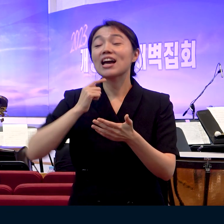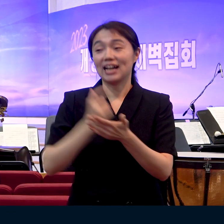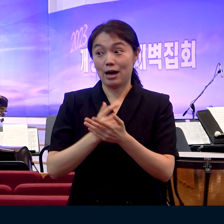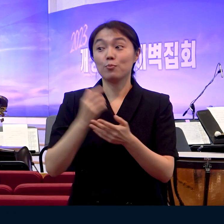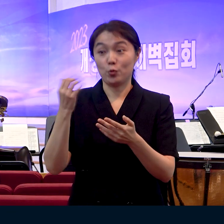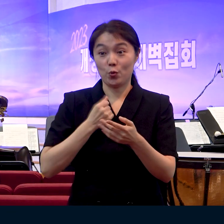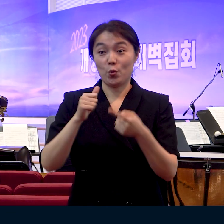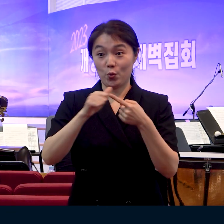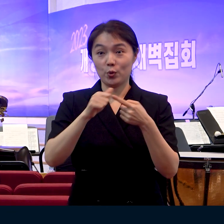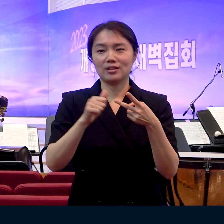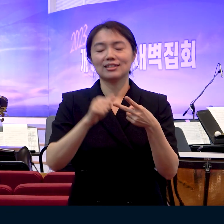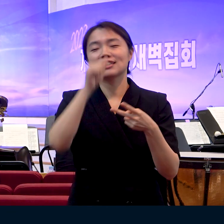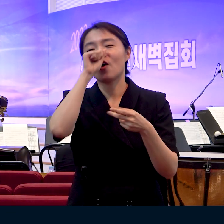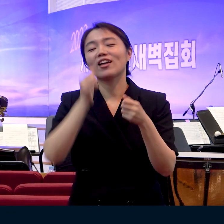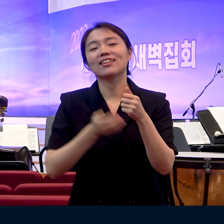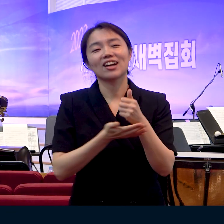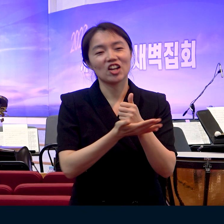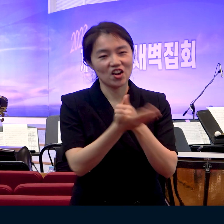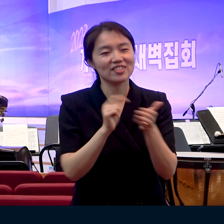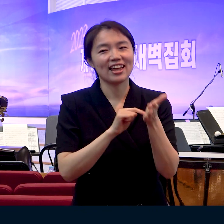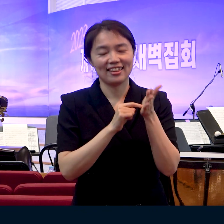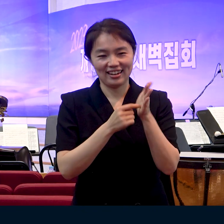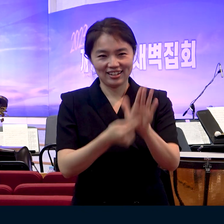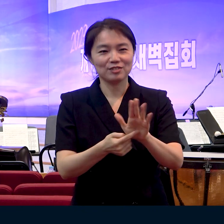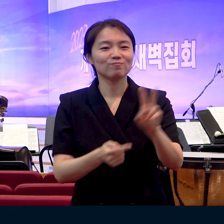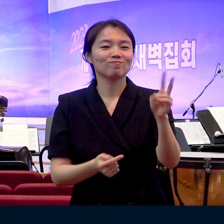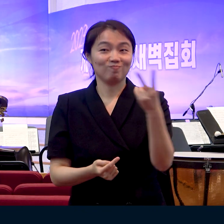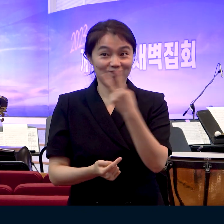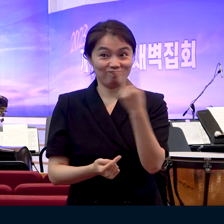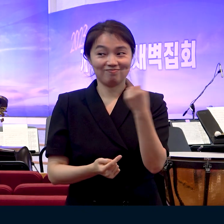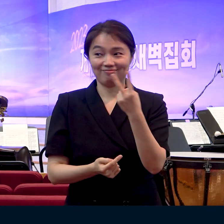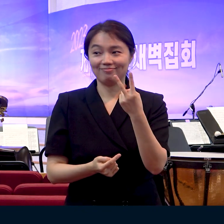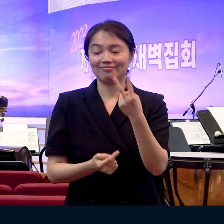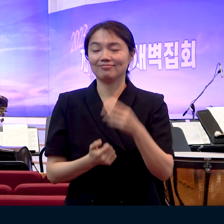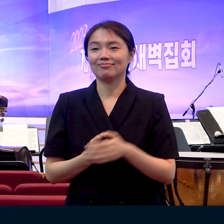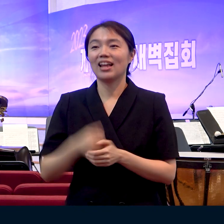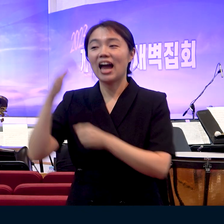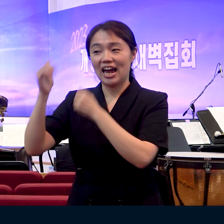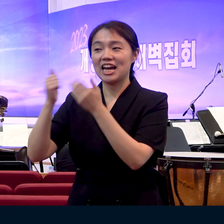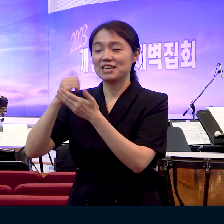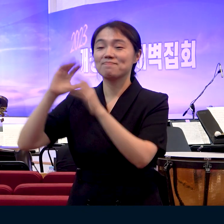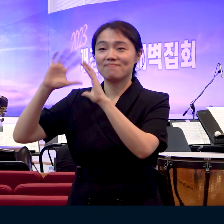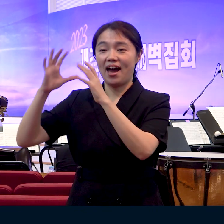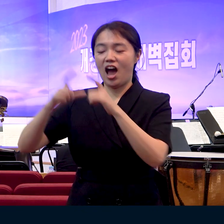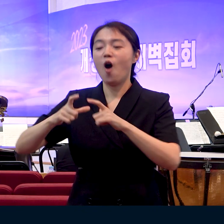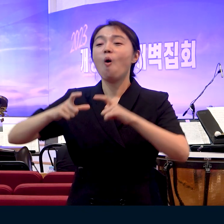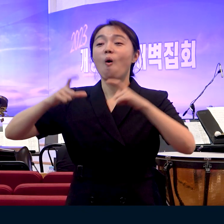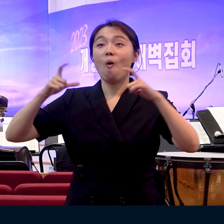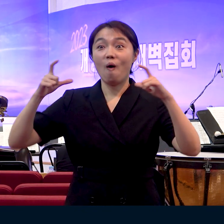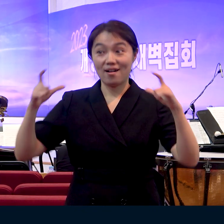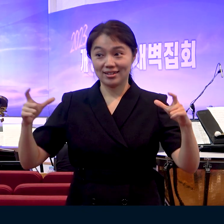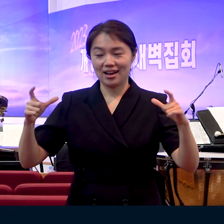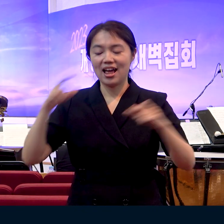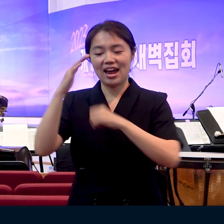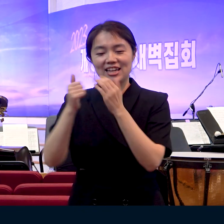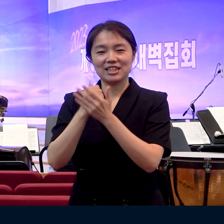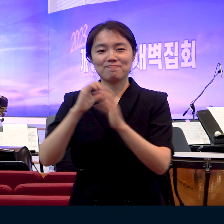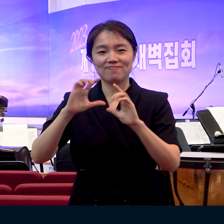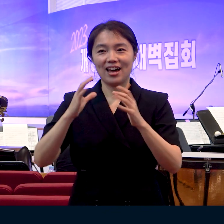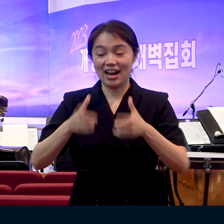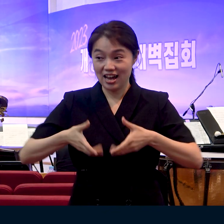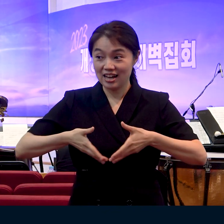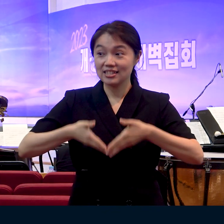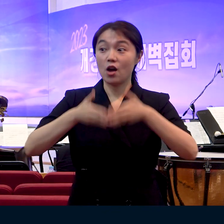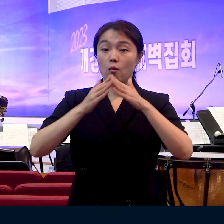선한 영향력으로 이렇게 가는, 그래서 하나님 나라를 확장하는, 하나님 나라를 세워가는,